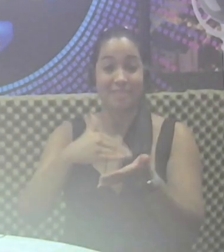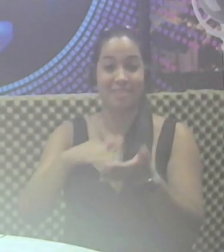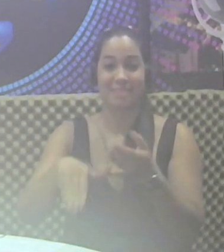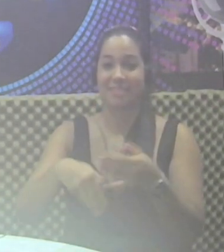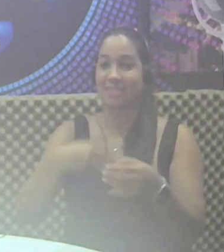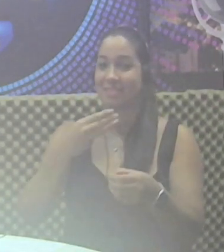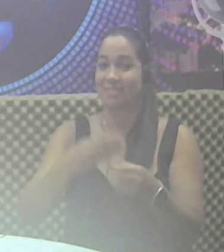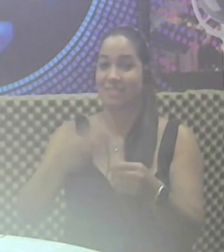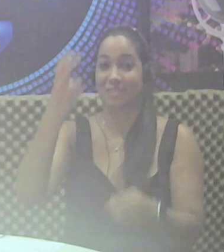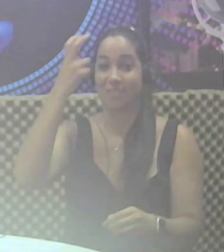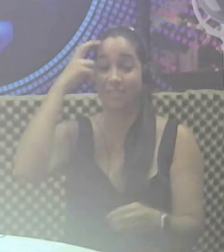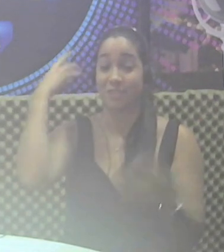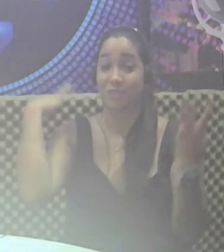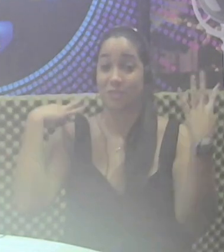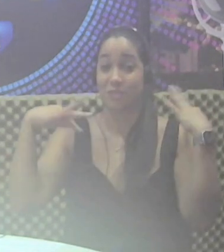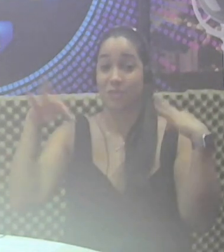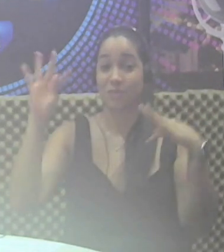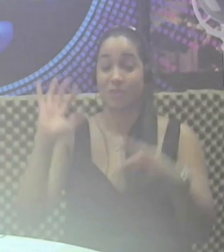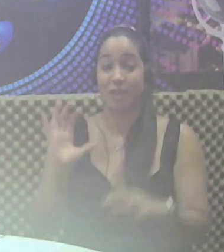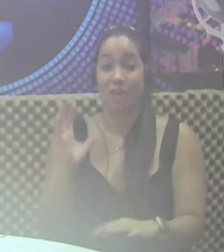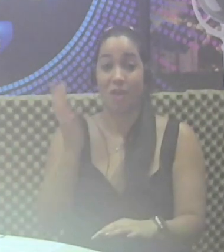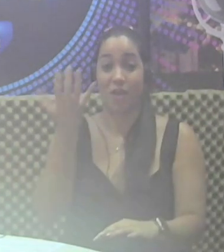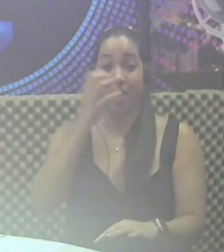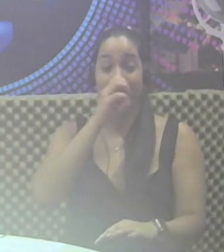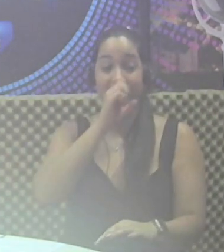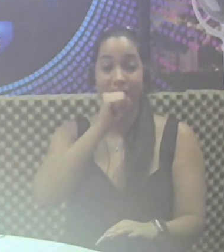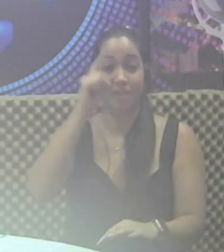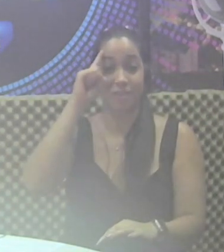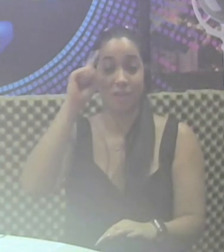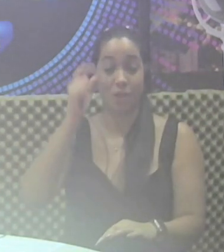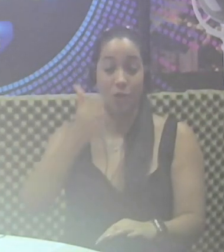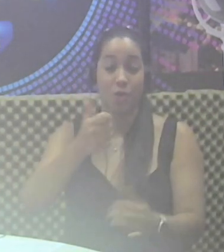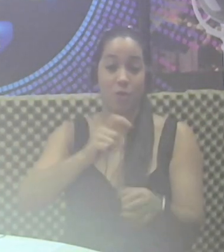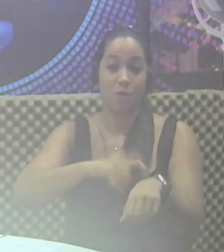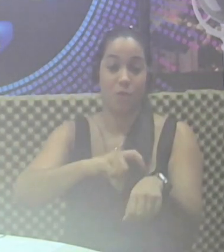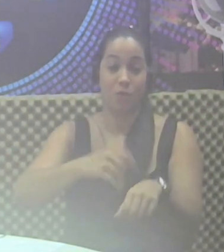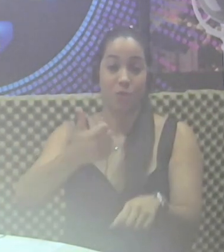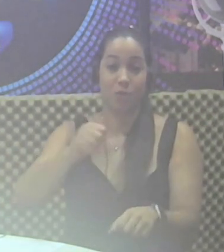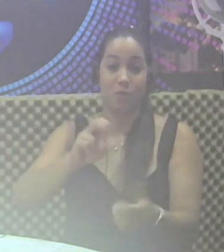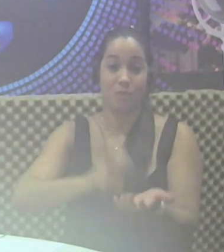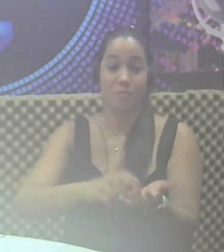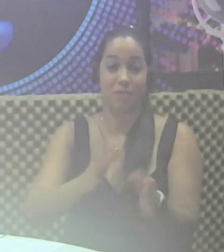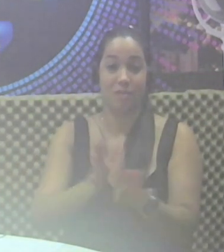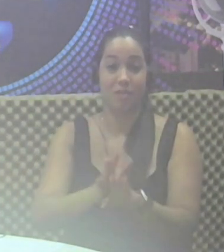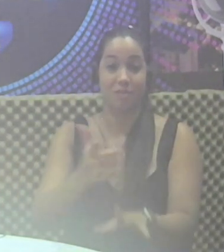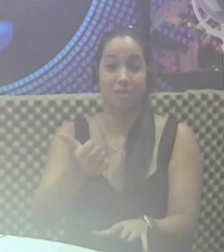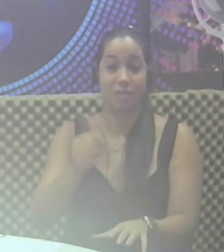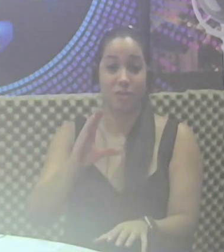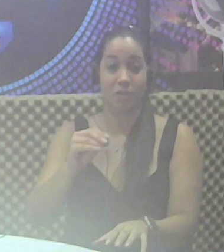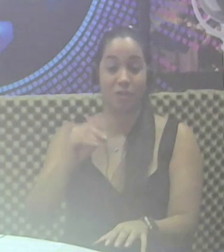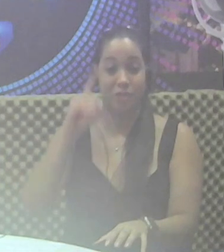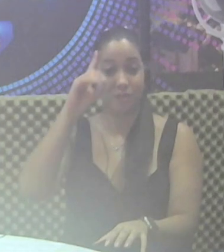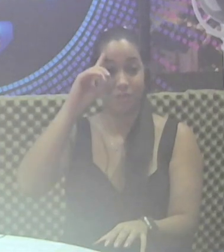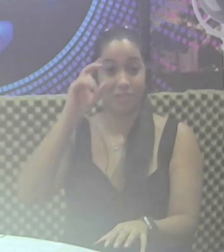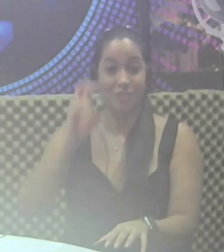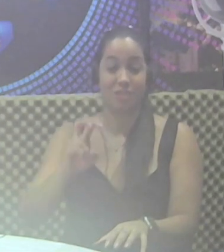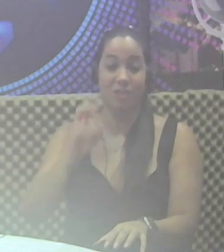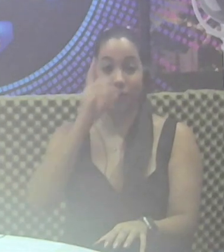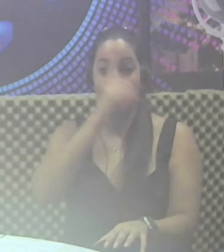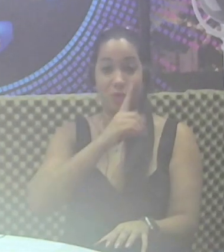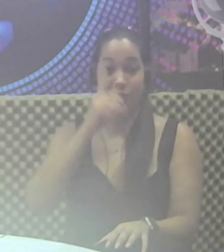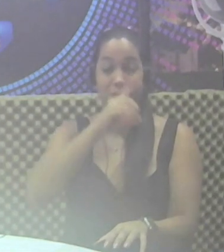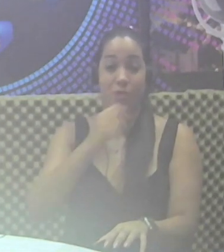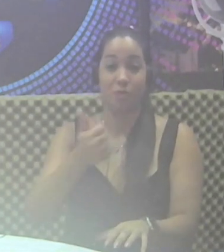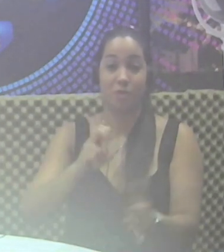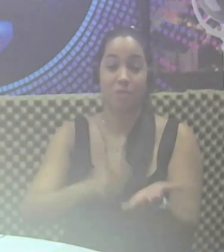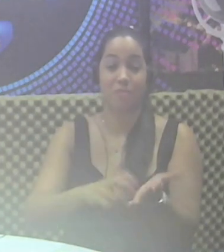Municipal de Cultura e Turismo, acontecerá no sábado de 11 da manhã até 9 da noite e no domingo, dia 5, das 11 da manhã até